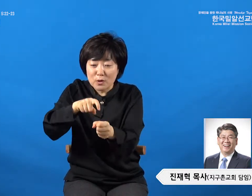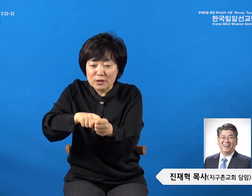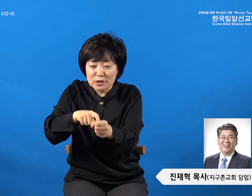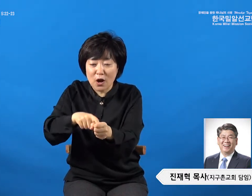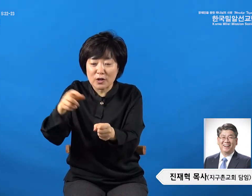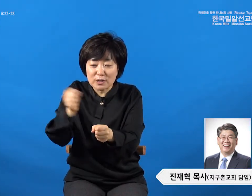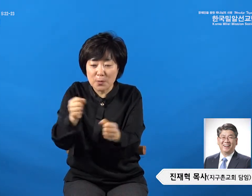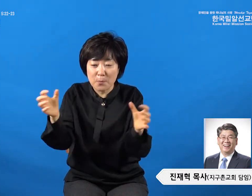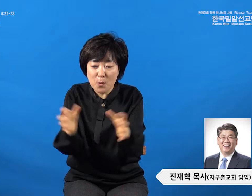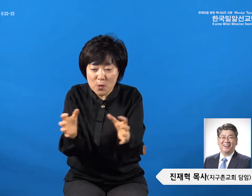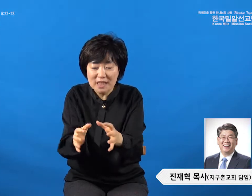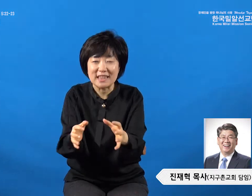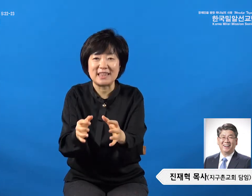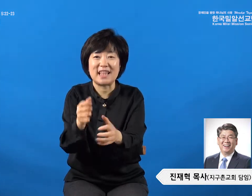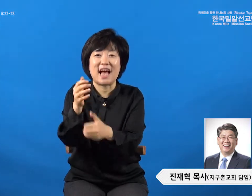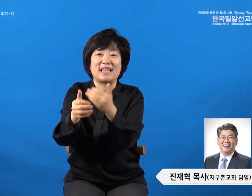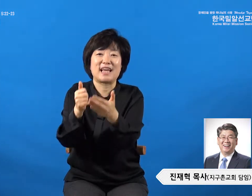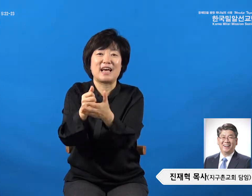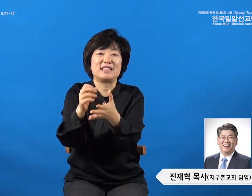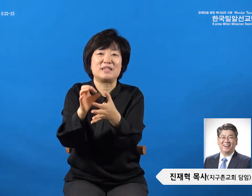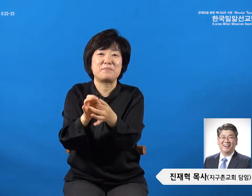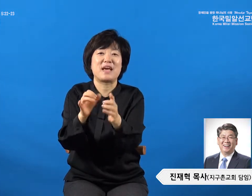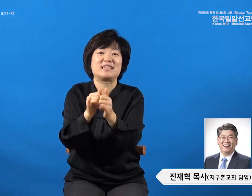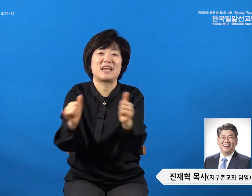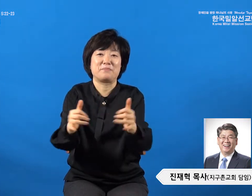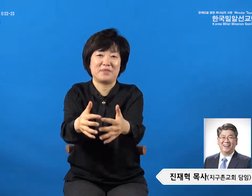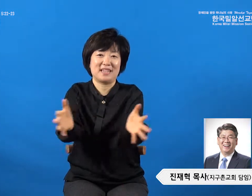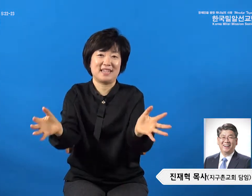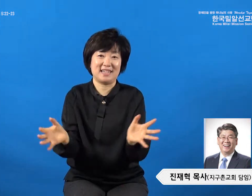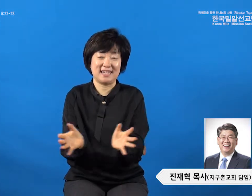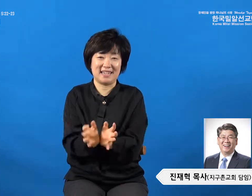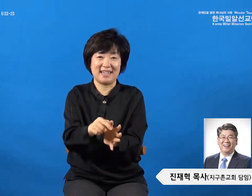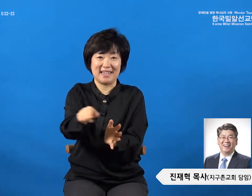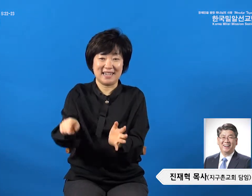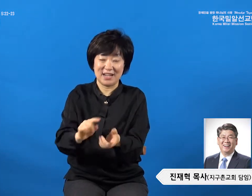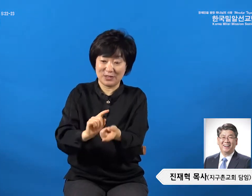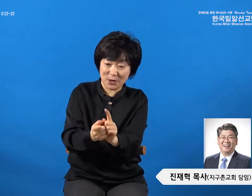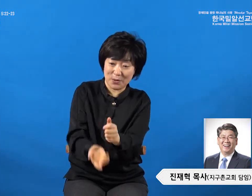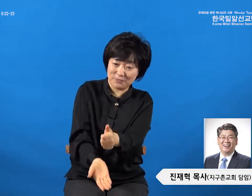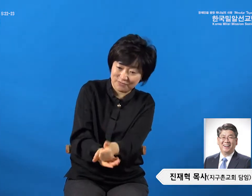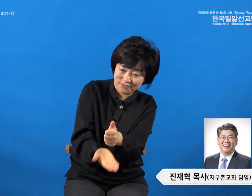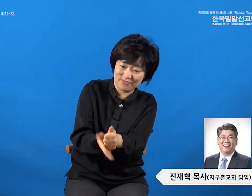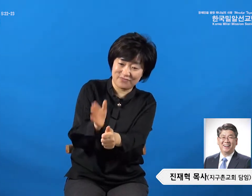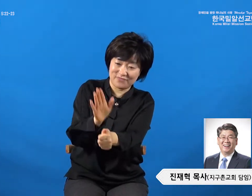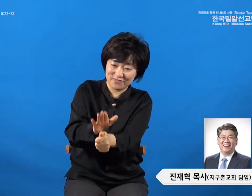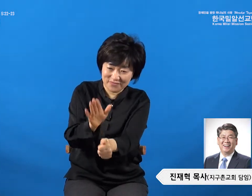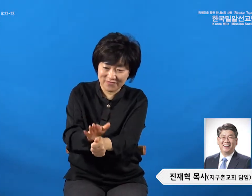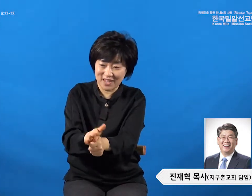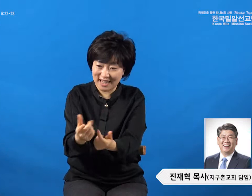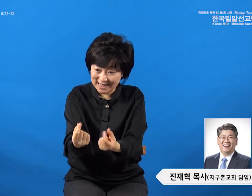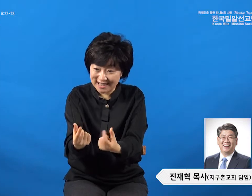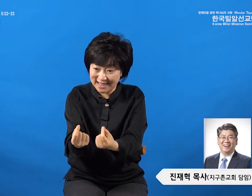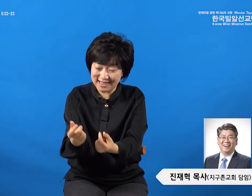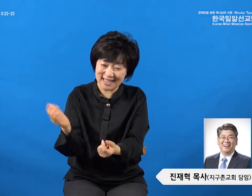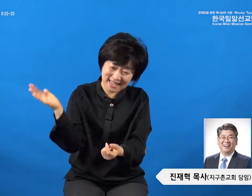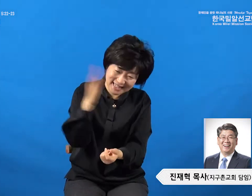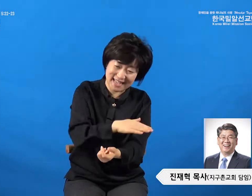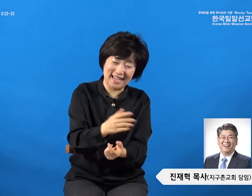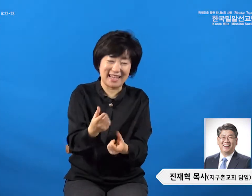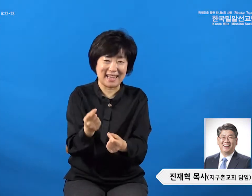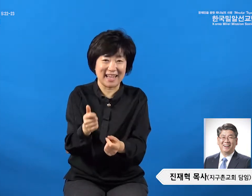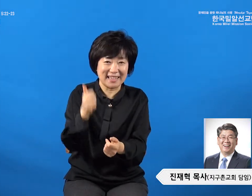가진 하나님의 공동체, 바로 그 사랑과 선행을 격려하며